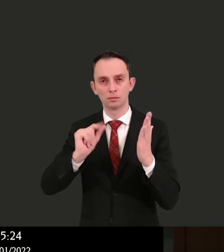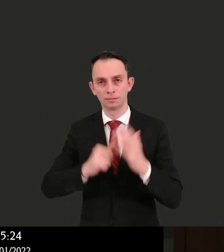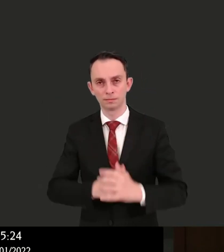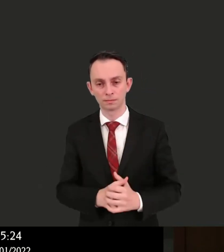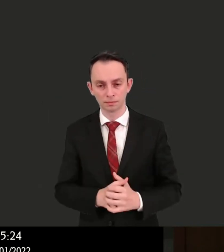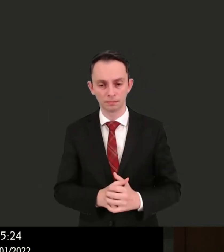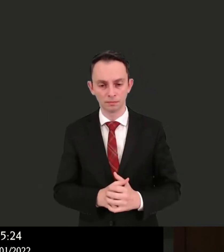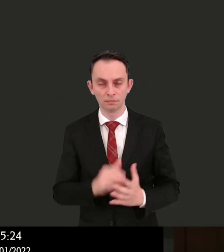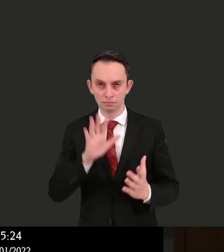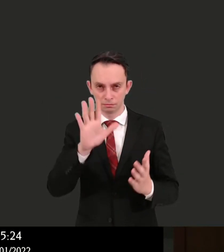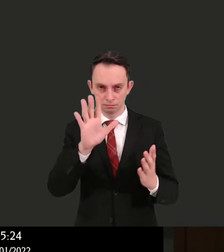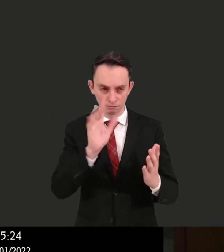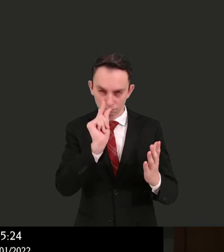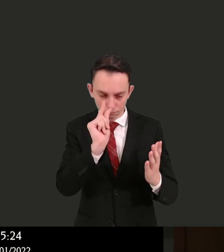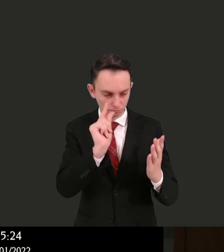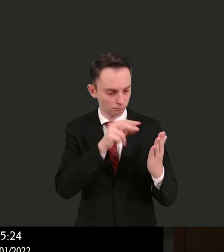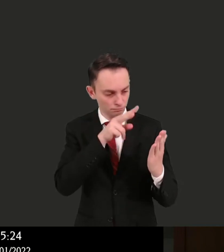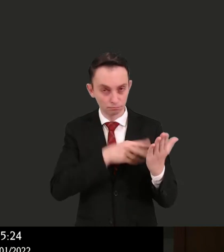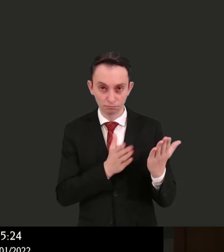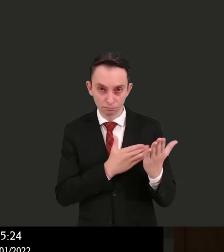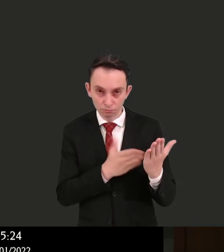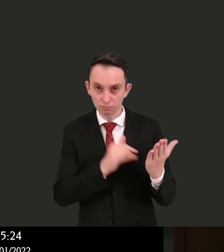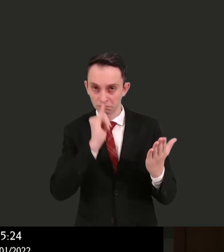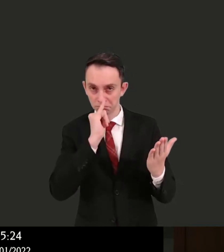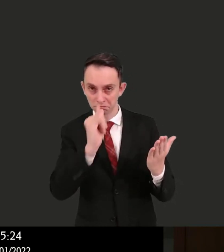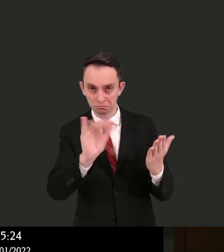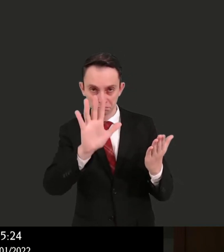e eu já passo para os irmãos.